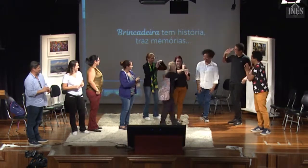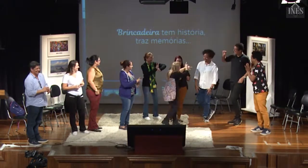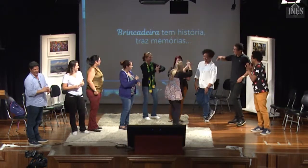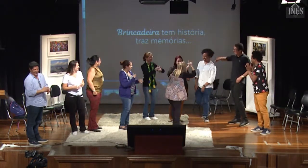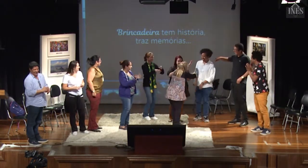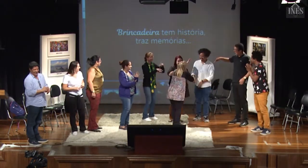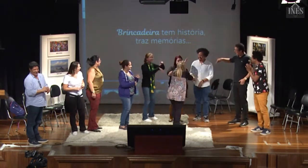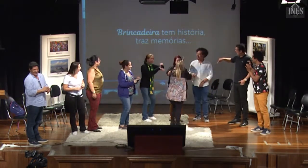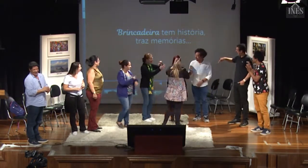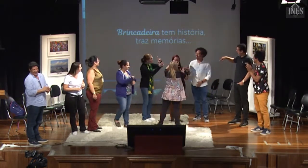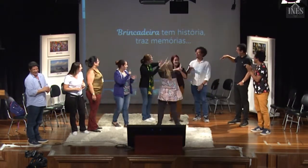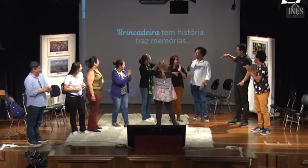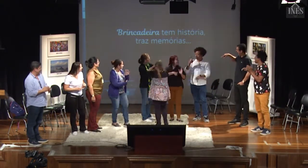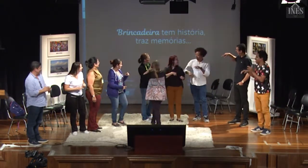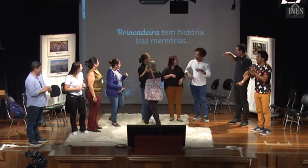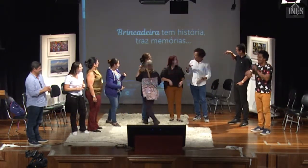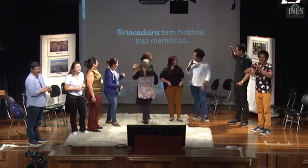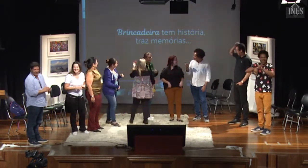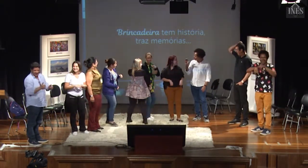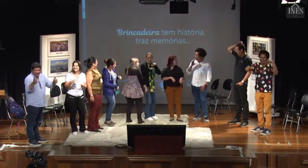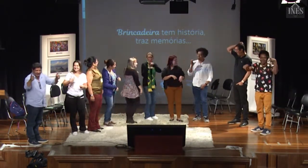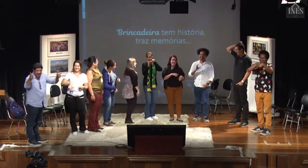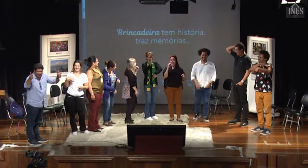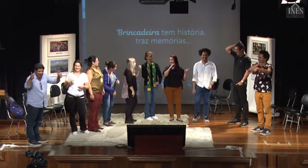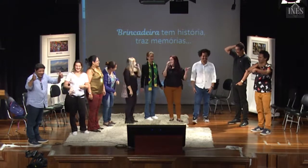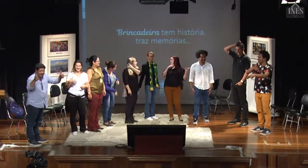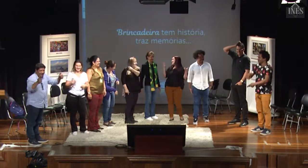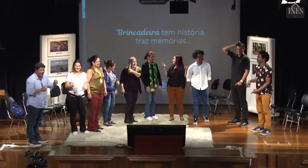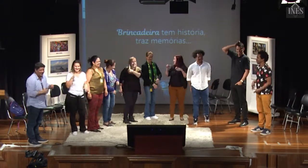ele. É chegar atrasado. Ah, eu entendi. Cortá-la, fez muito rápido.